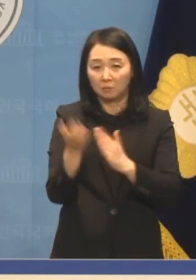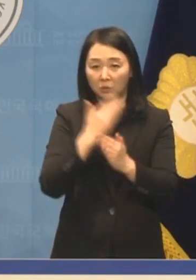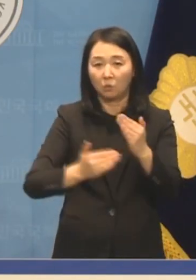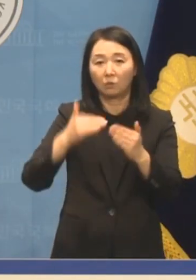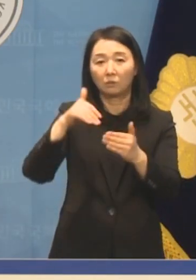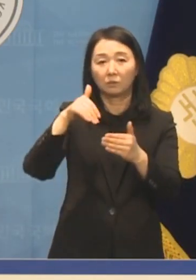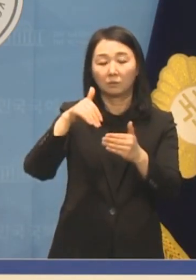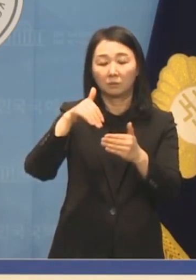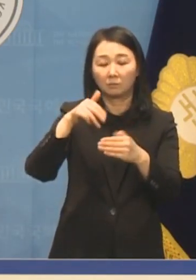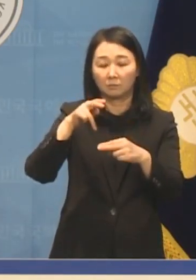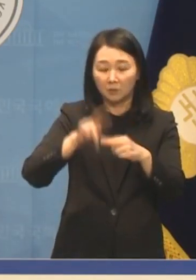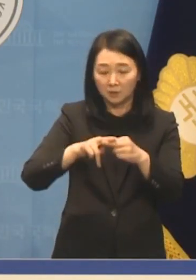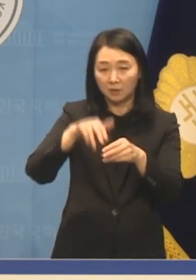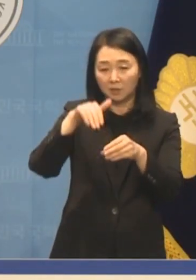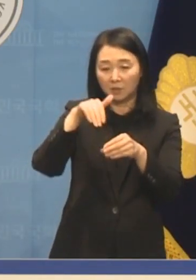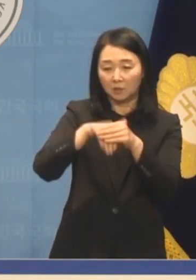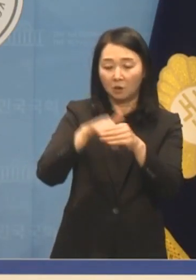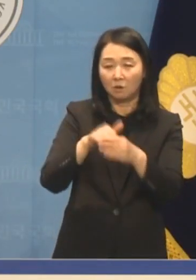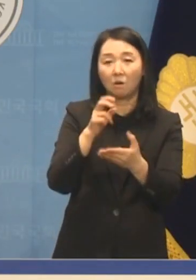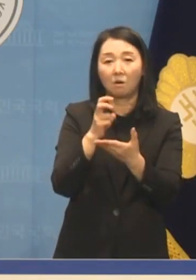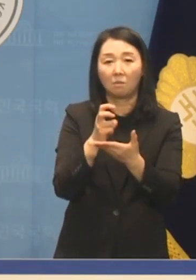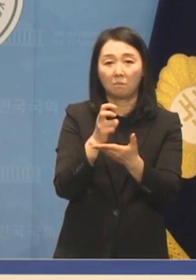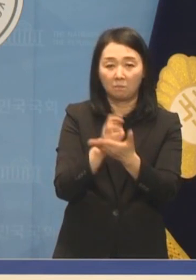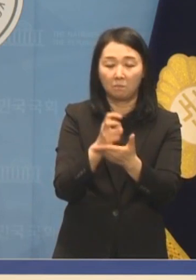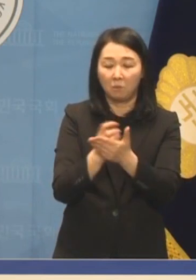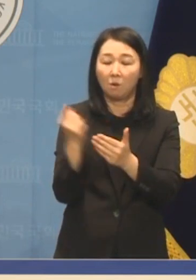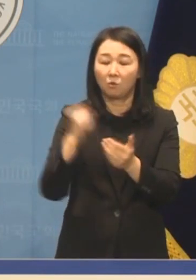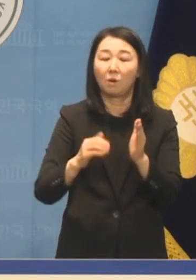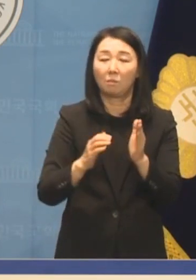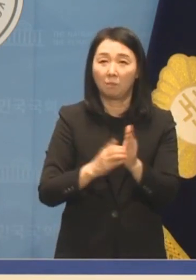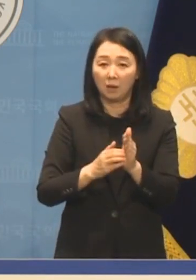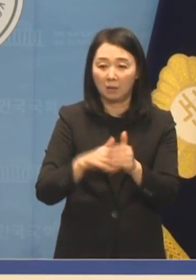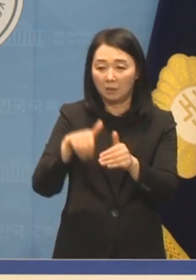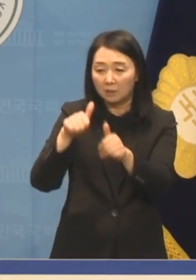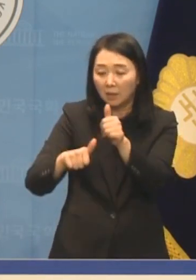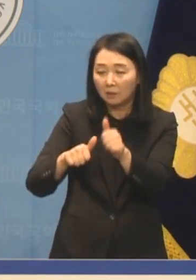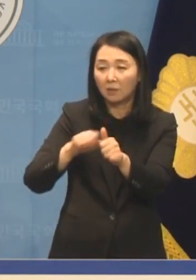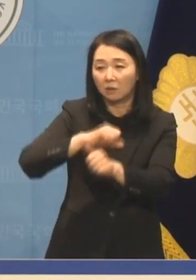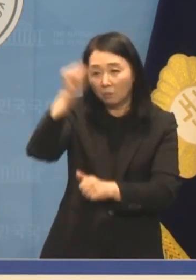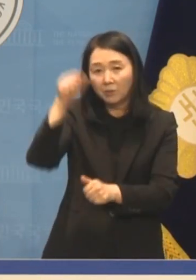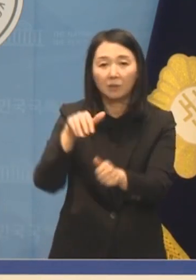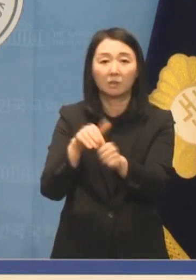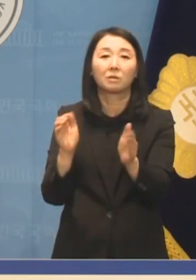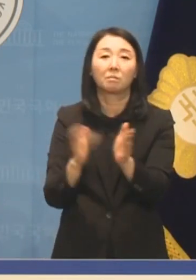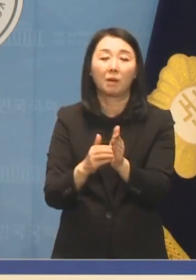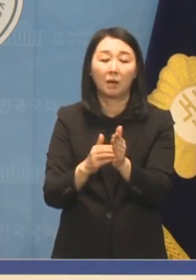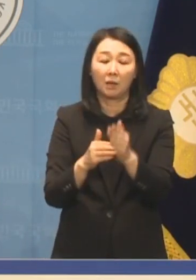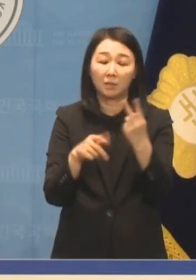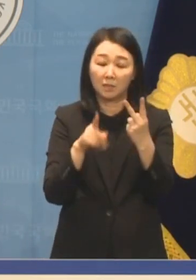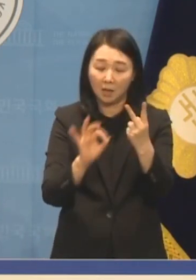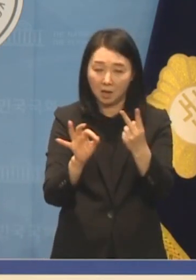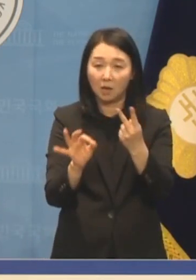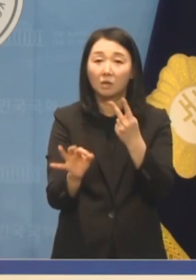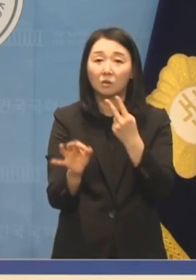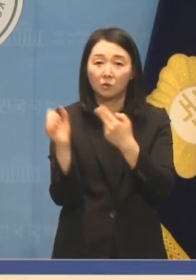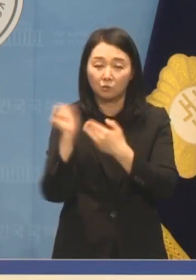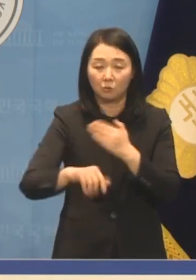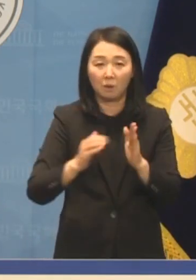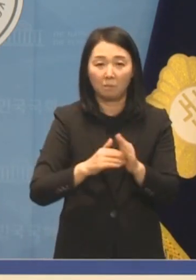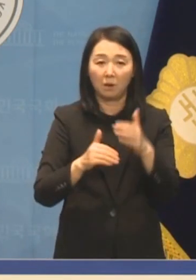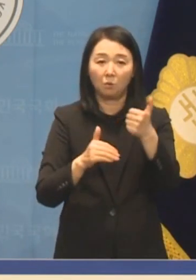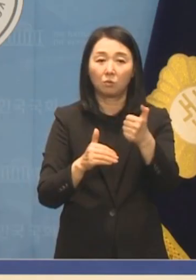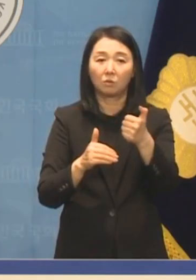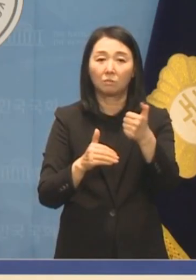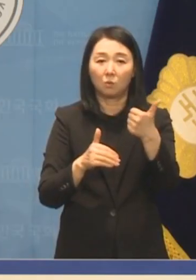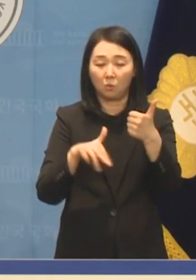공직선거법 제57조의 6 공무원 등의 당내 경선운동 금지 제2항 위반, 같은 법